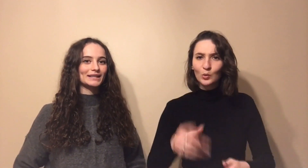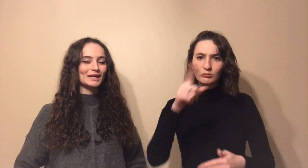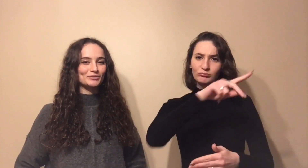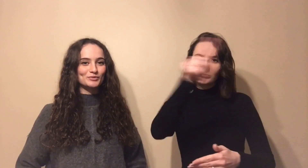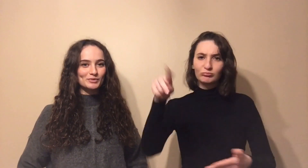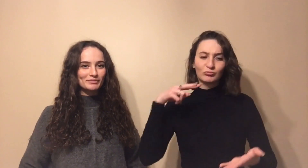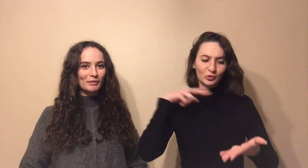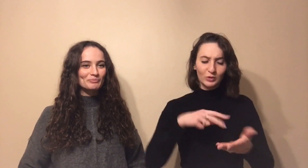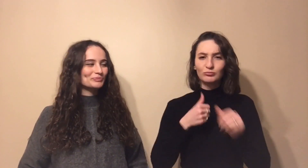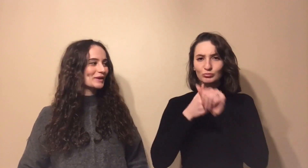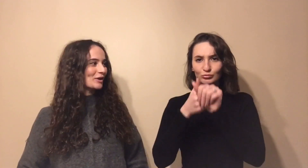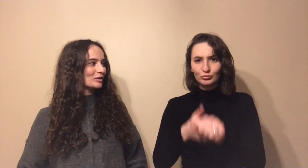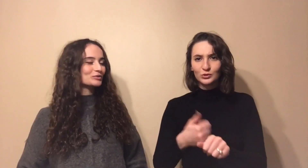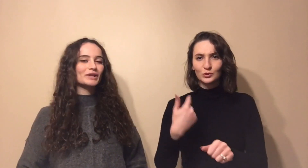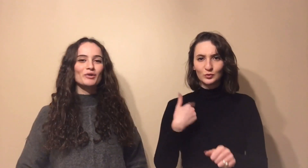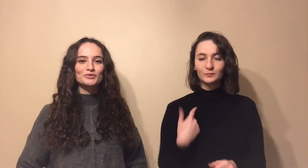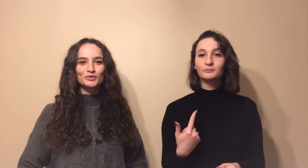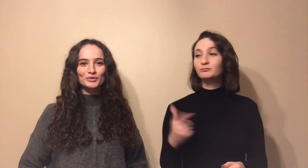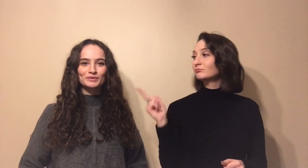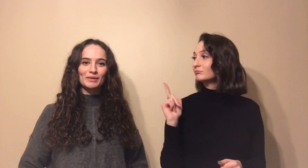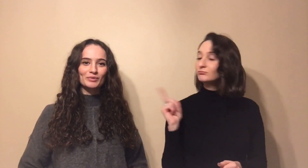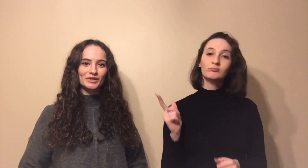nous suivre. En tout cas, on se retrouve la prochaine fois